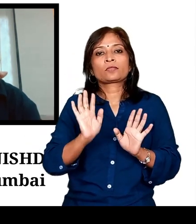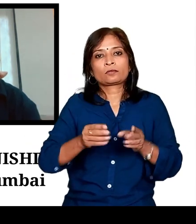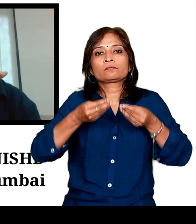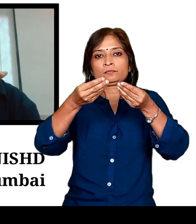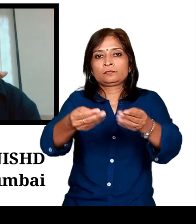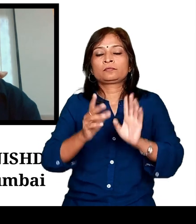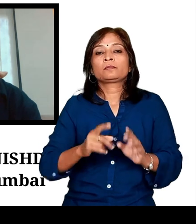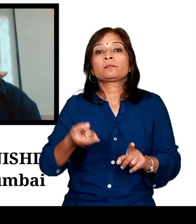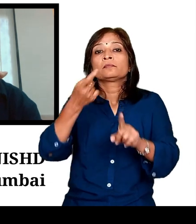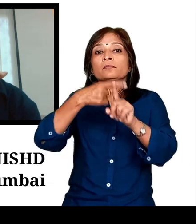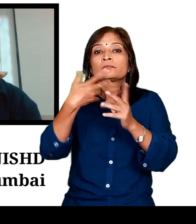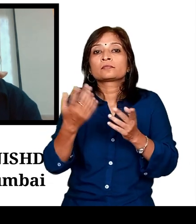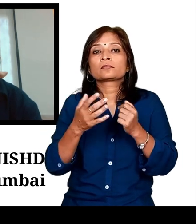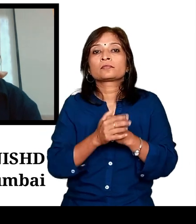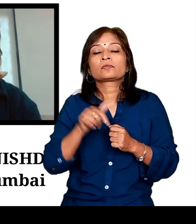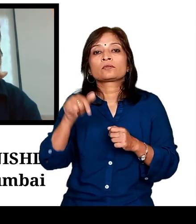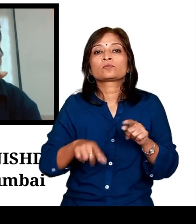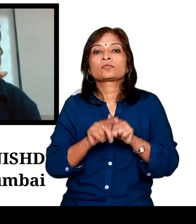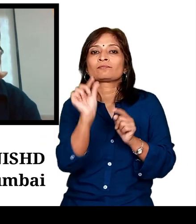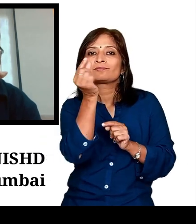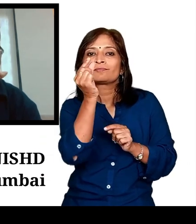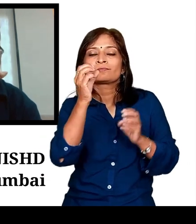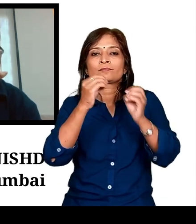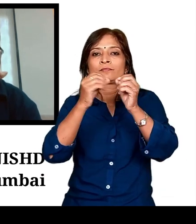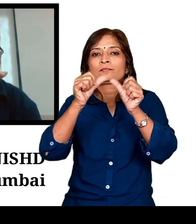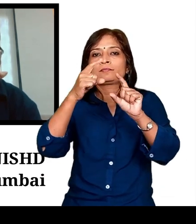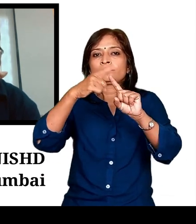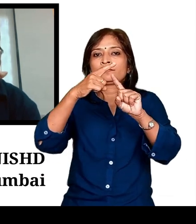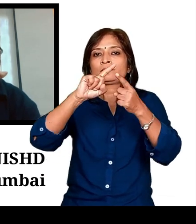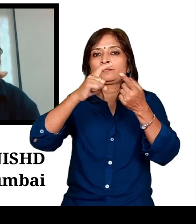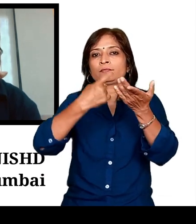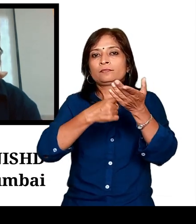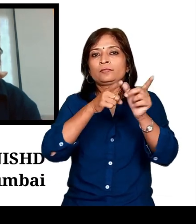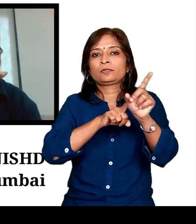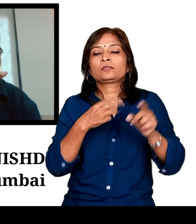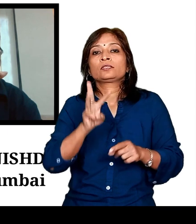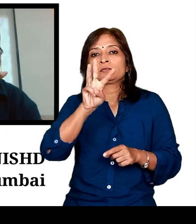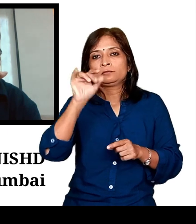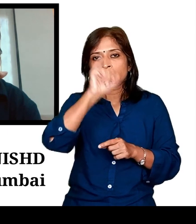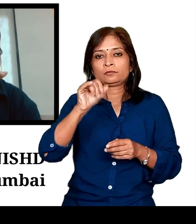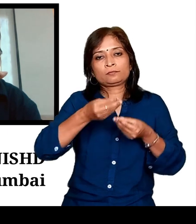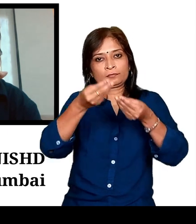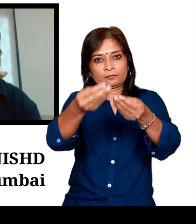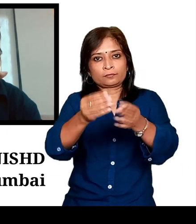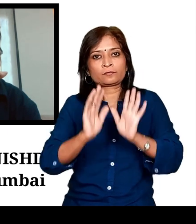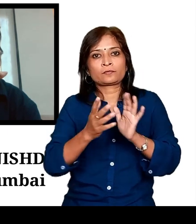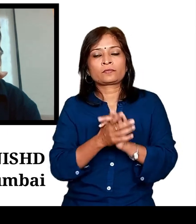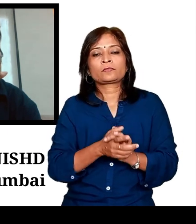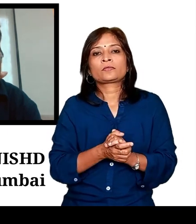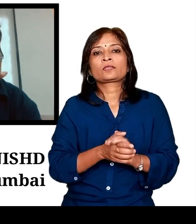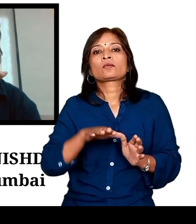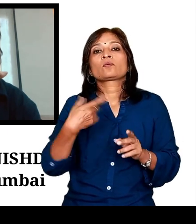एड के साथ में 36 डिस्पोजेबल बैटरीज दी जाती है और एक नॉन व्हाट इज